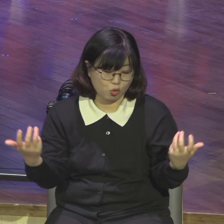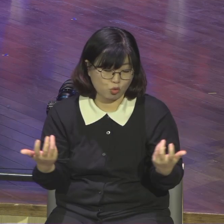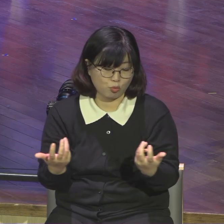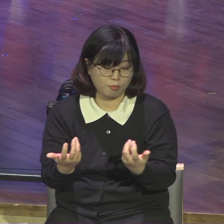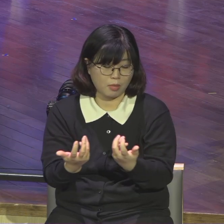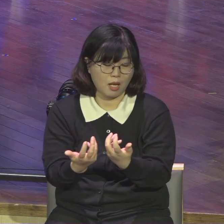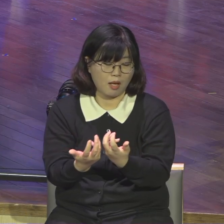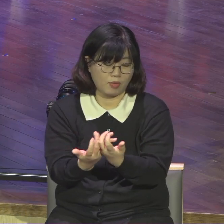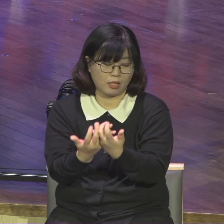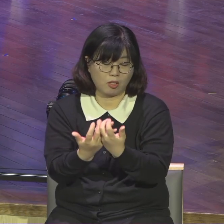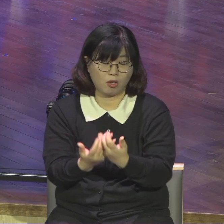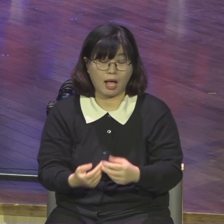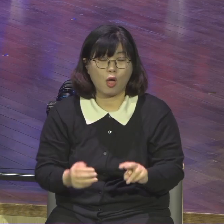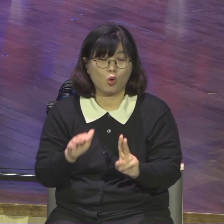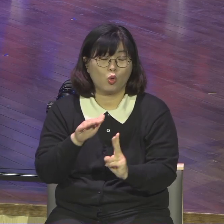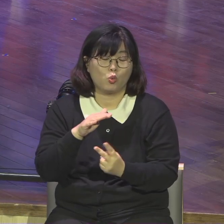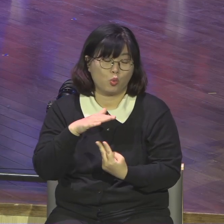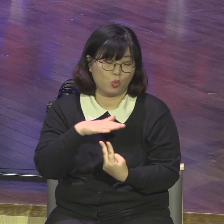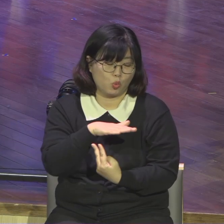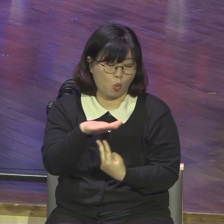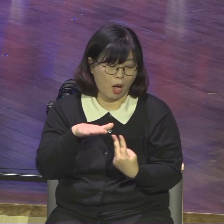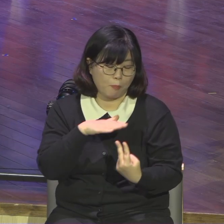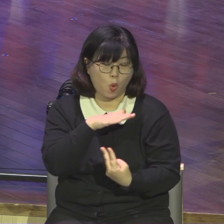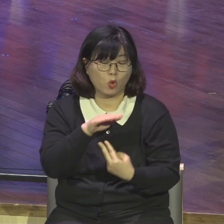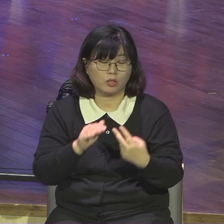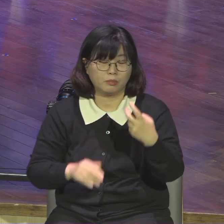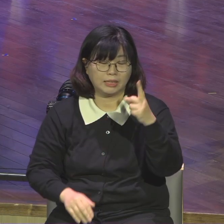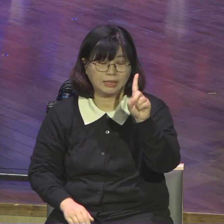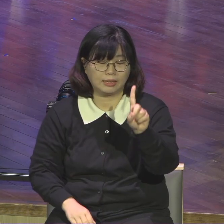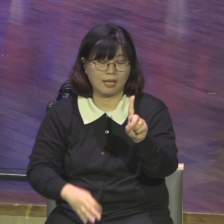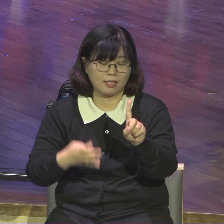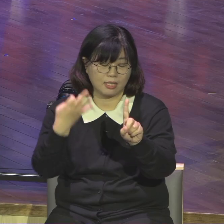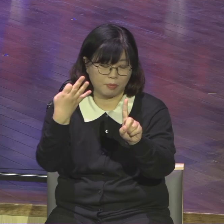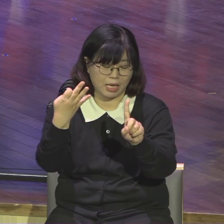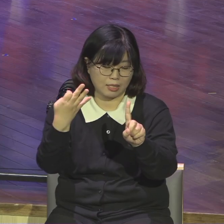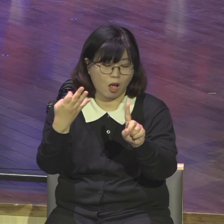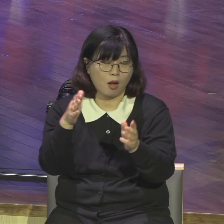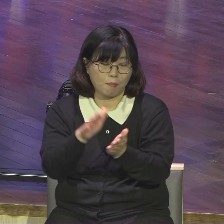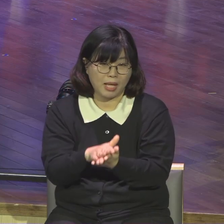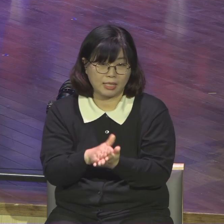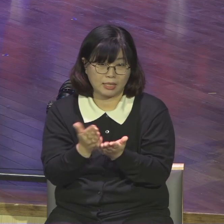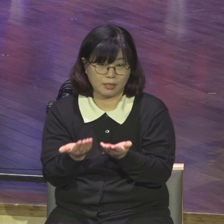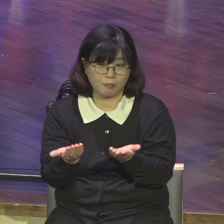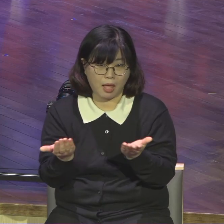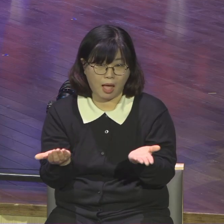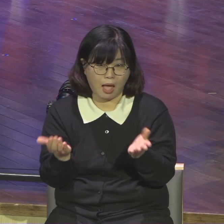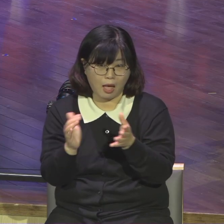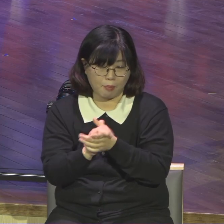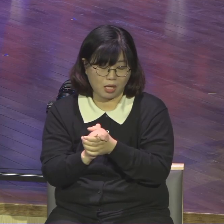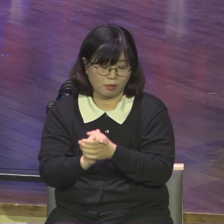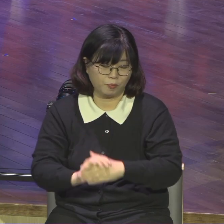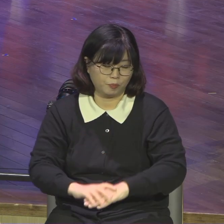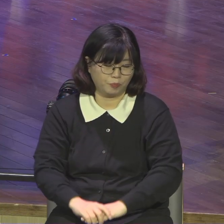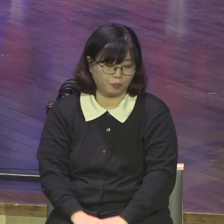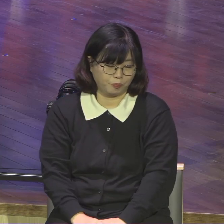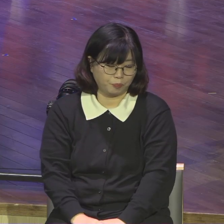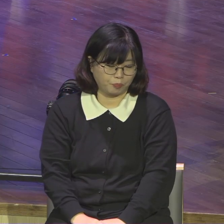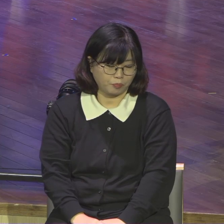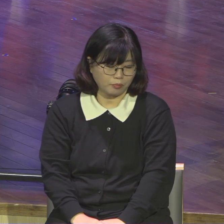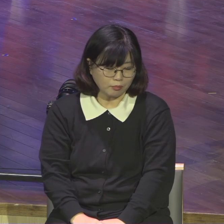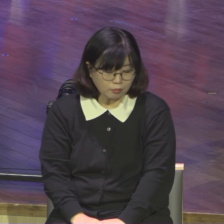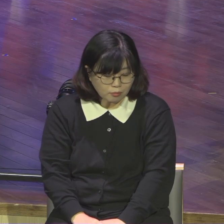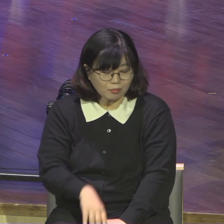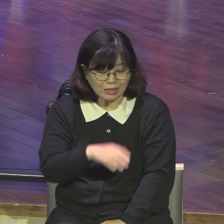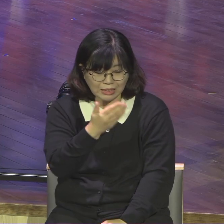진리가 충만하더라. 요한복음 1장 14절 말씀.